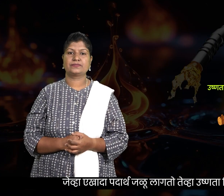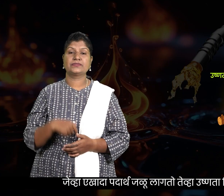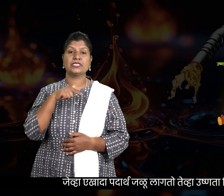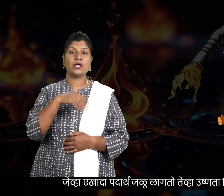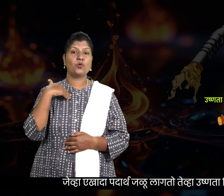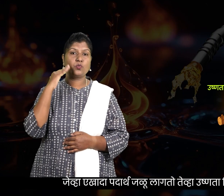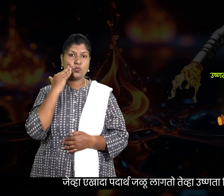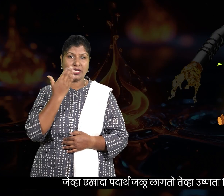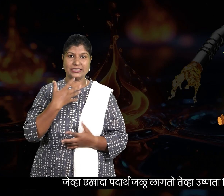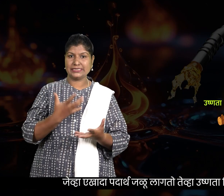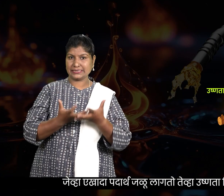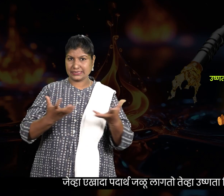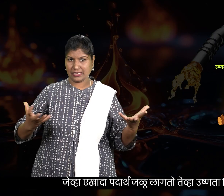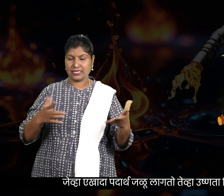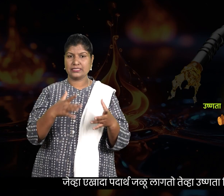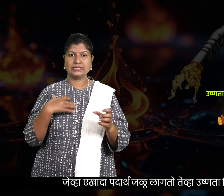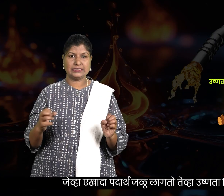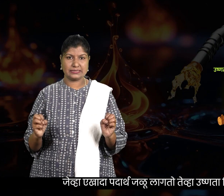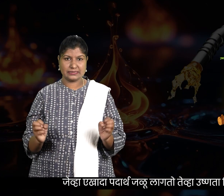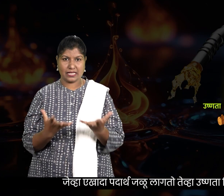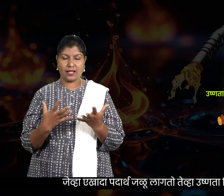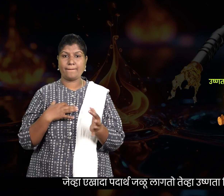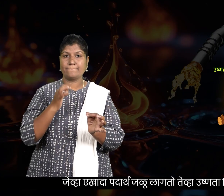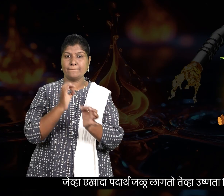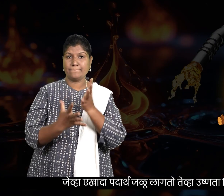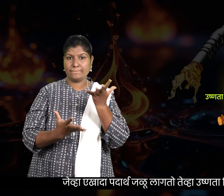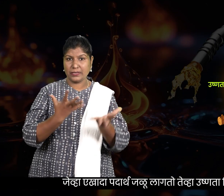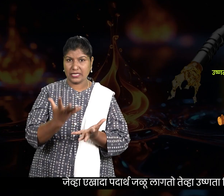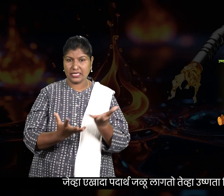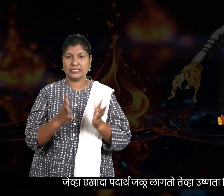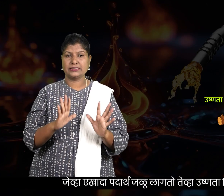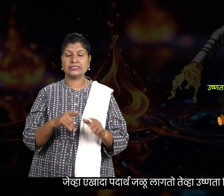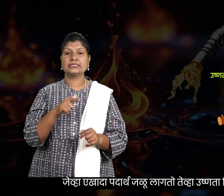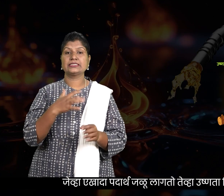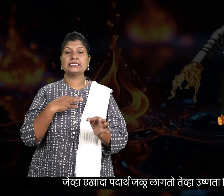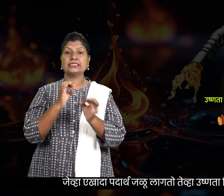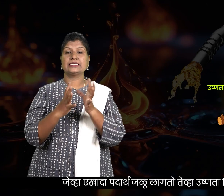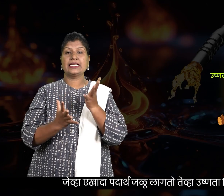जेव्हा एखादा पदार्थ जळू लागतो तेव्हा उष्णता निर्माण होते